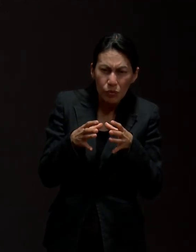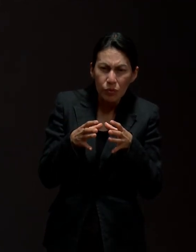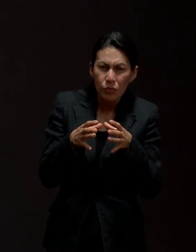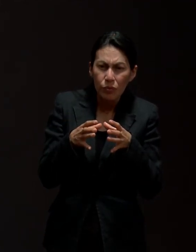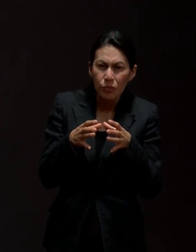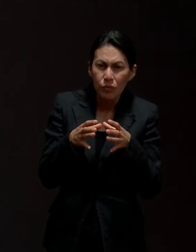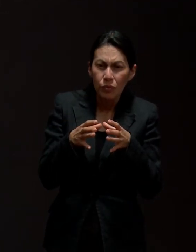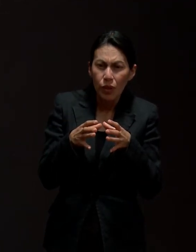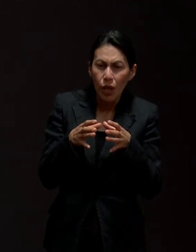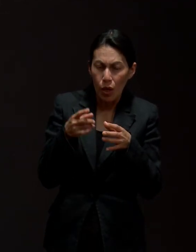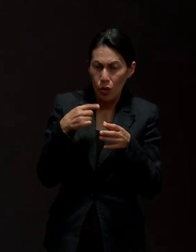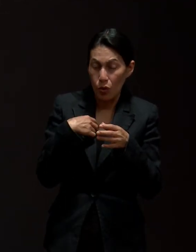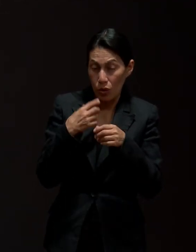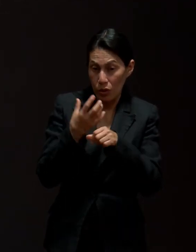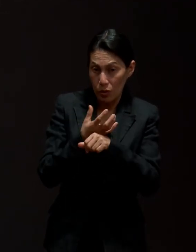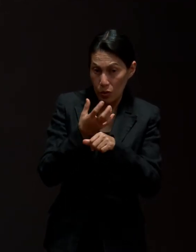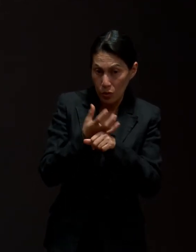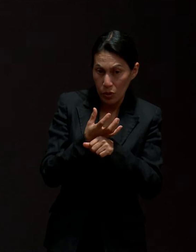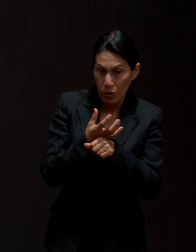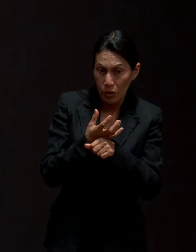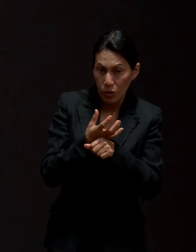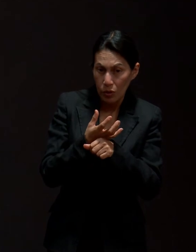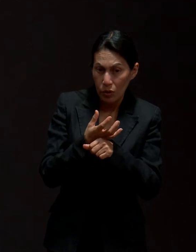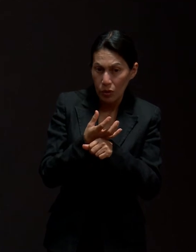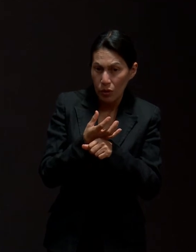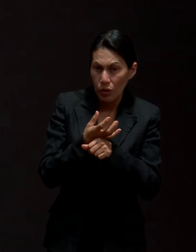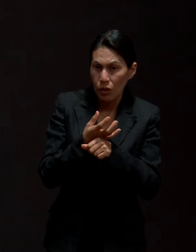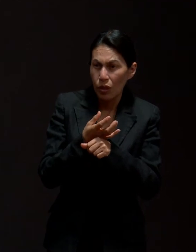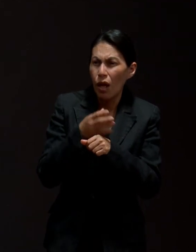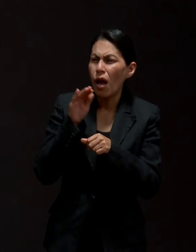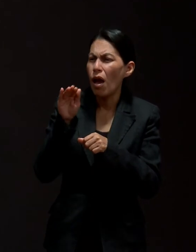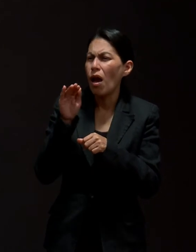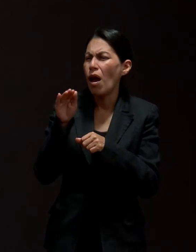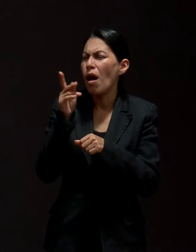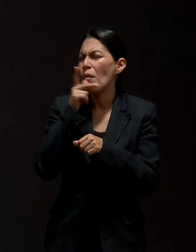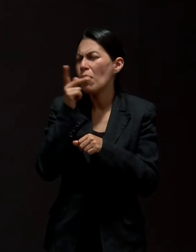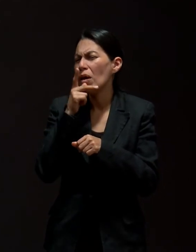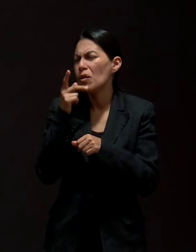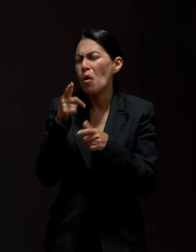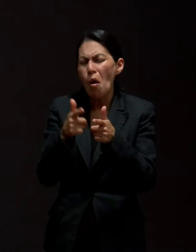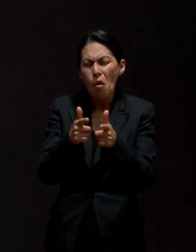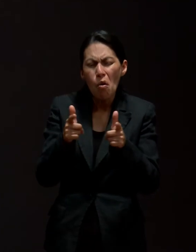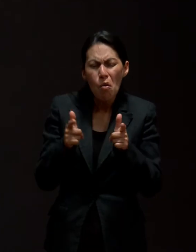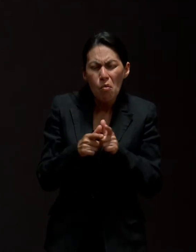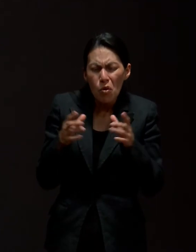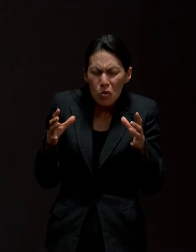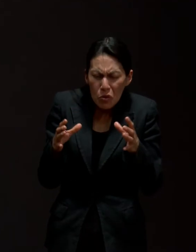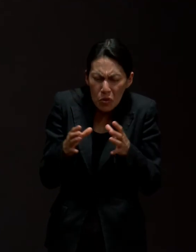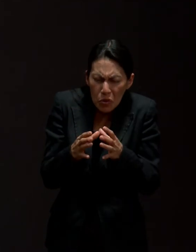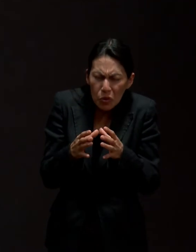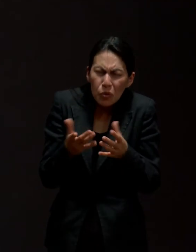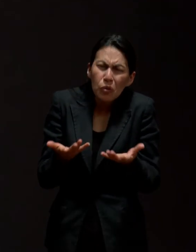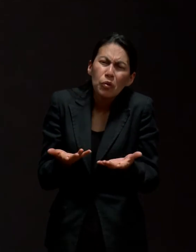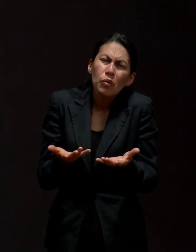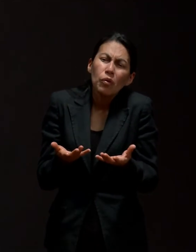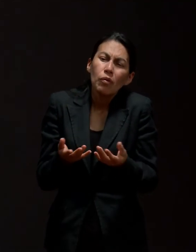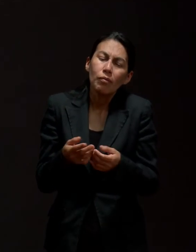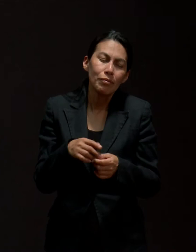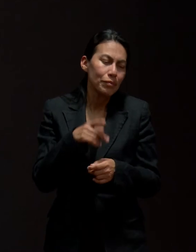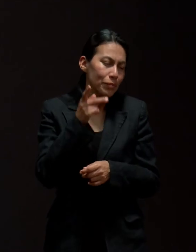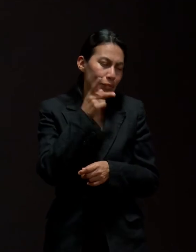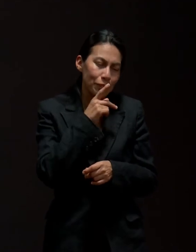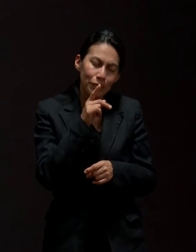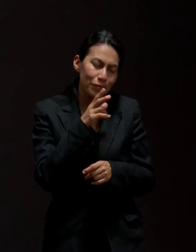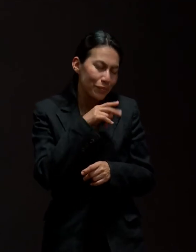pequeños, ¿verdad? Pero después de ella, cuando estaba en Michigan, yo le llamé al Pastor Porte y le digo, Pastor, pero mi grupo es